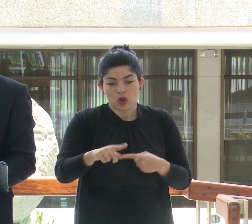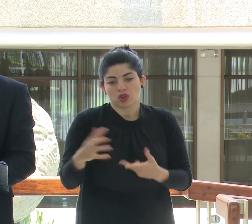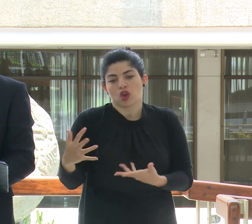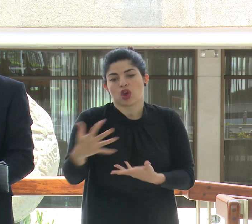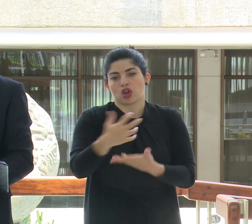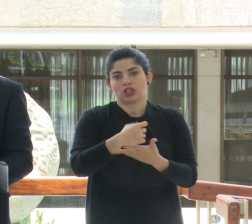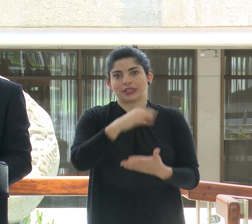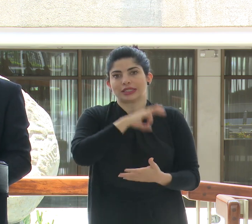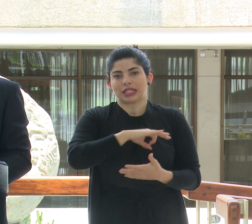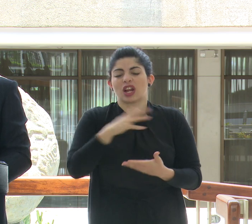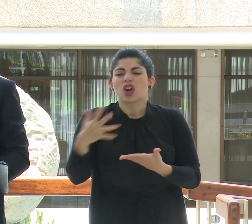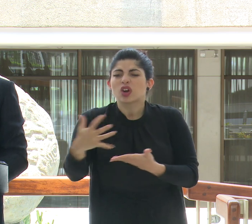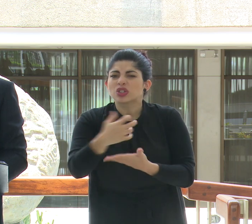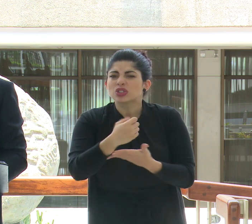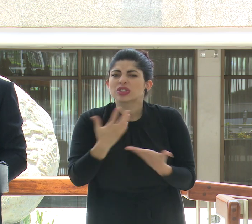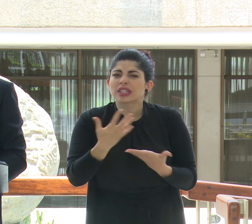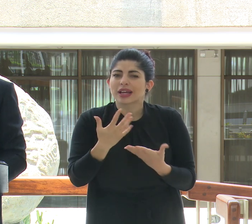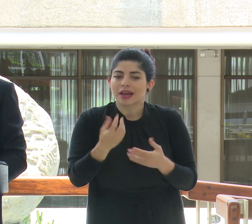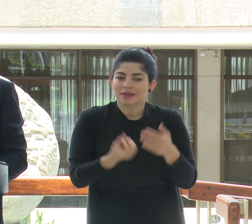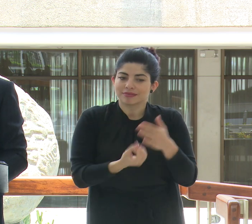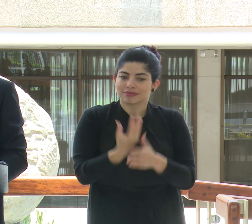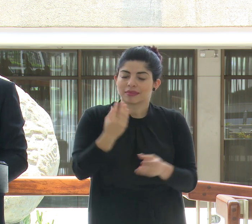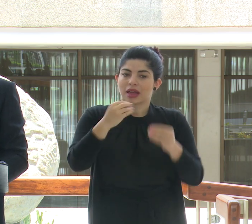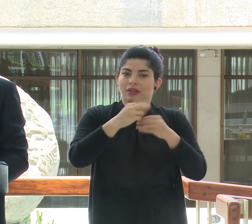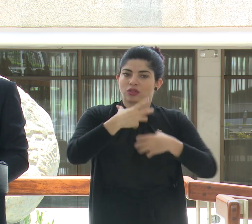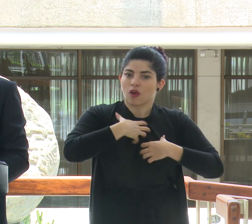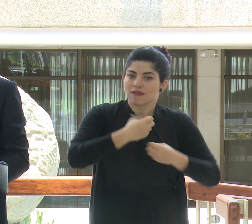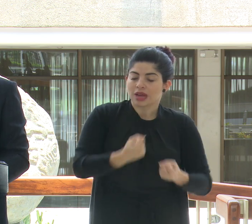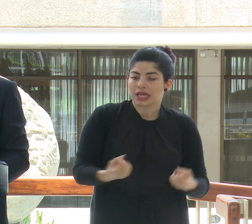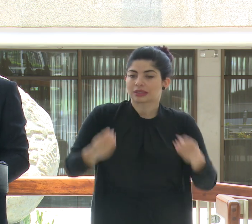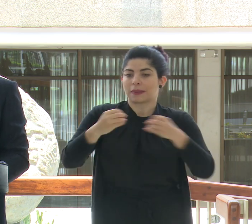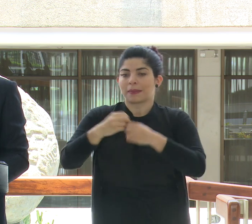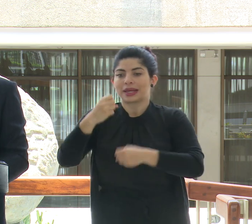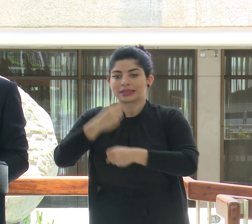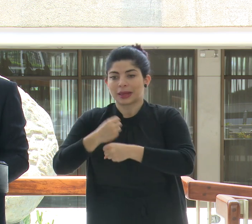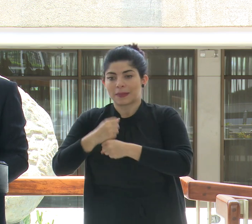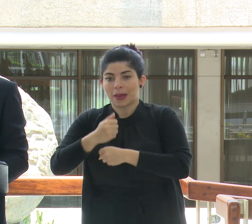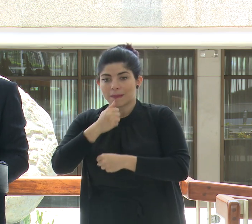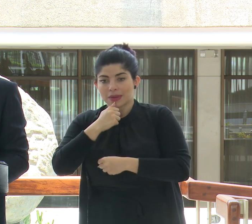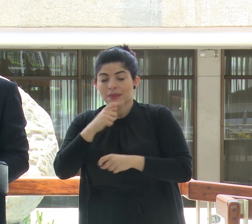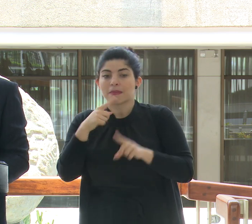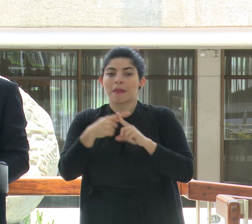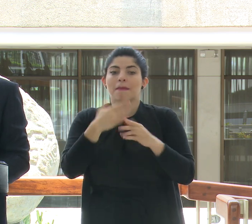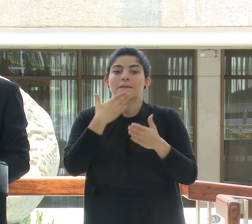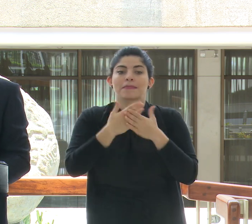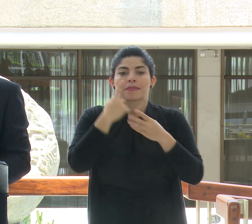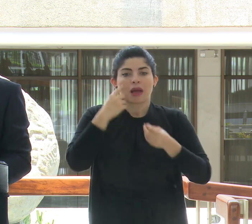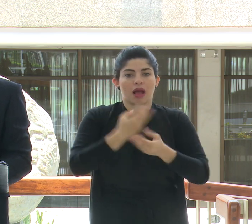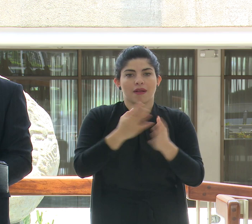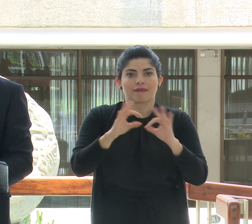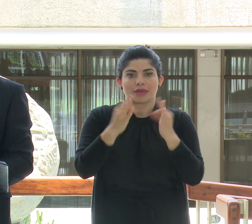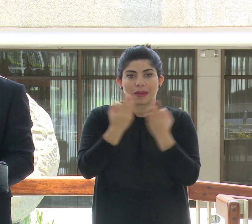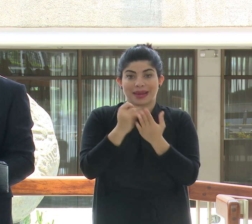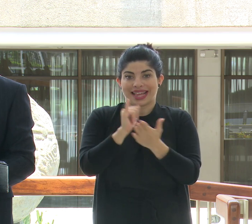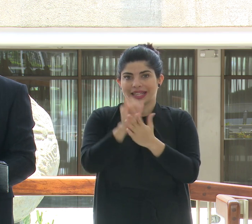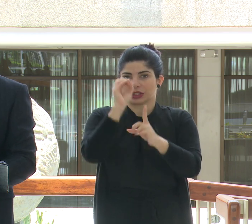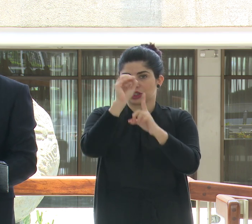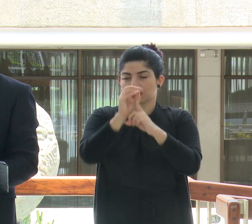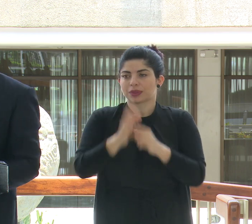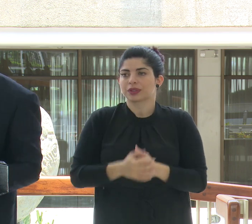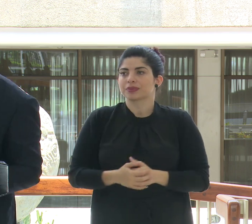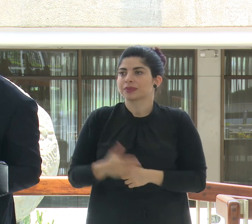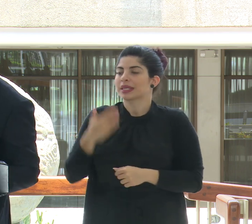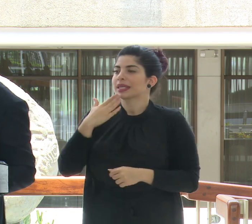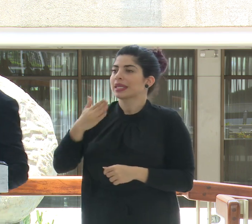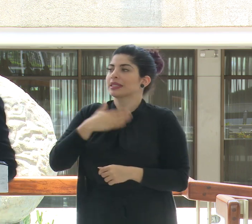cosechar. ¿Y cosecharlo en qué? En que se genere esa confianza, más empleo en el sector privado y bienestar en las familias. Ese es nuestro norte. Gracias,